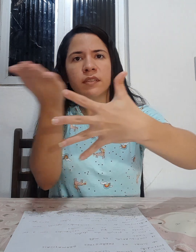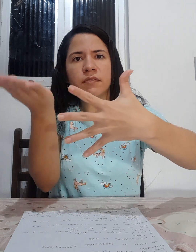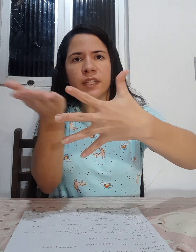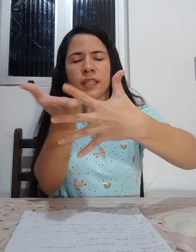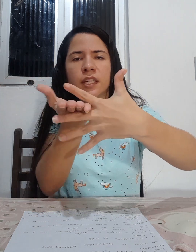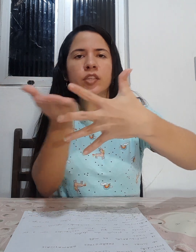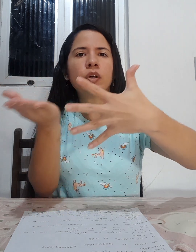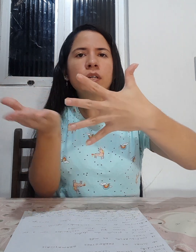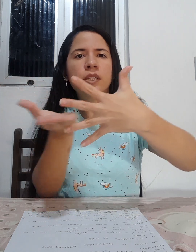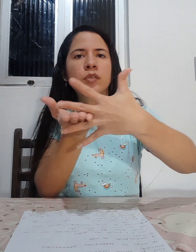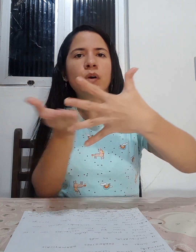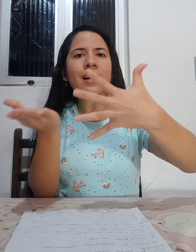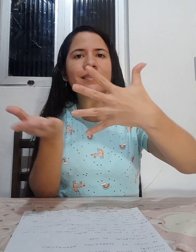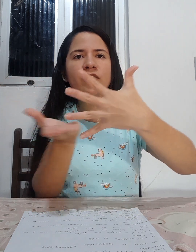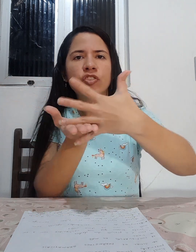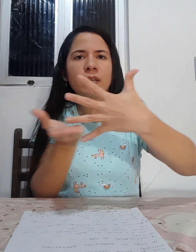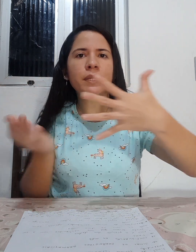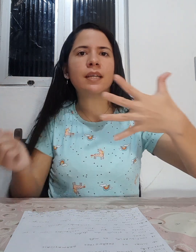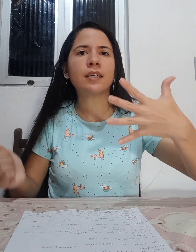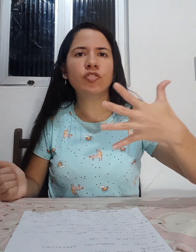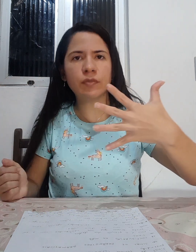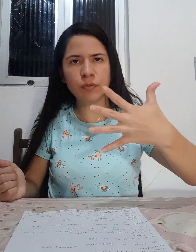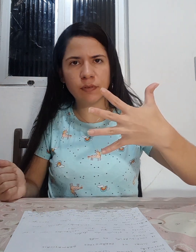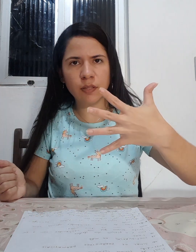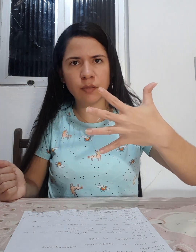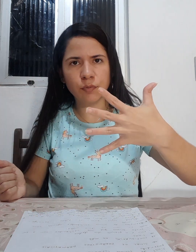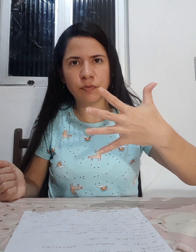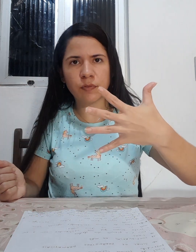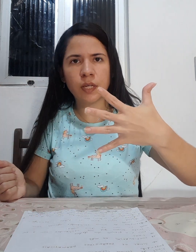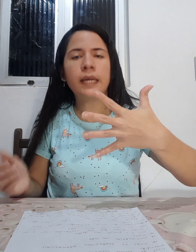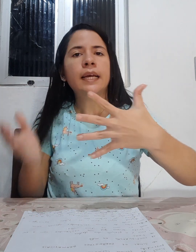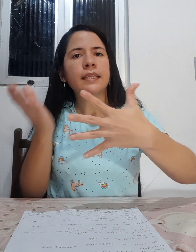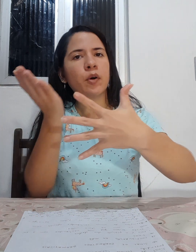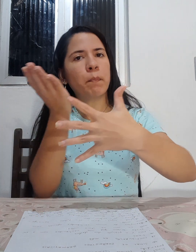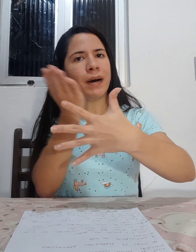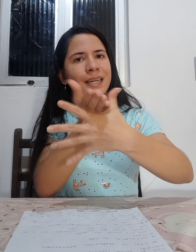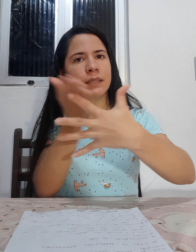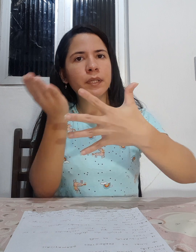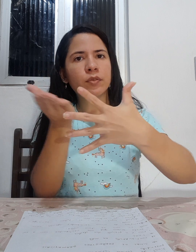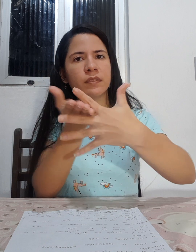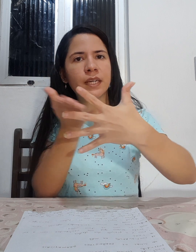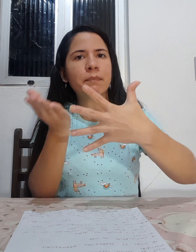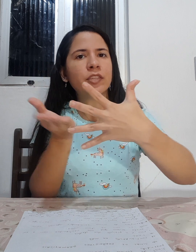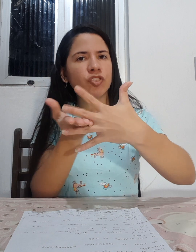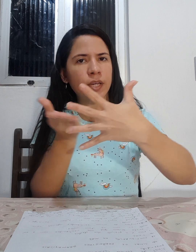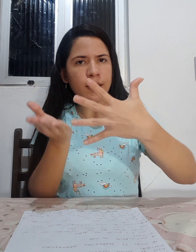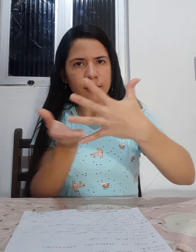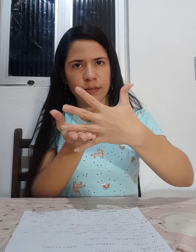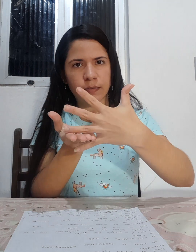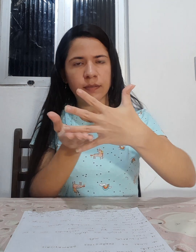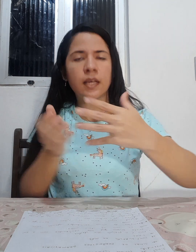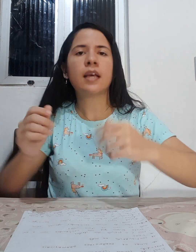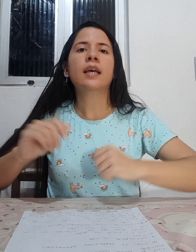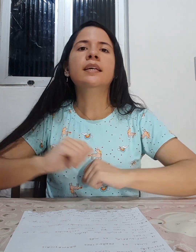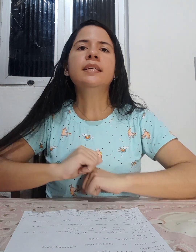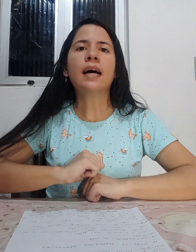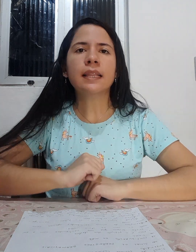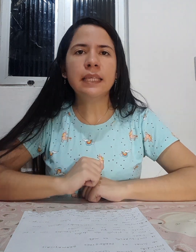vem aqui tocando as extremidades dos dedos. Então, parâmetros gramaticais. E a